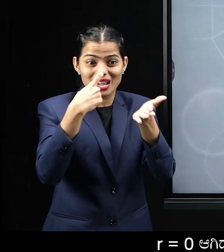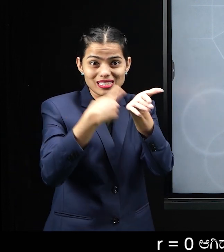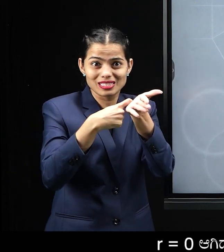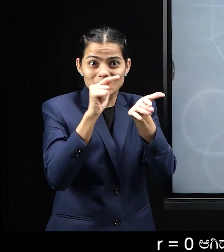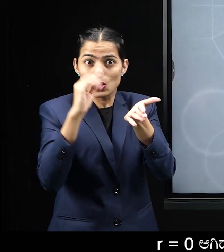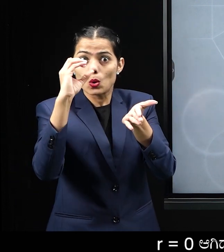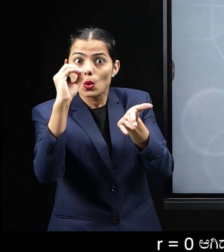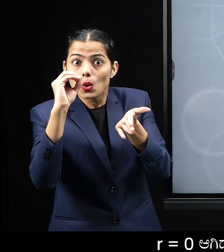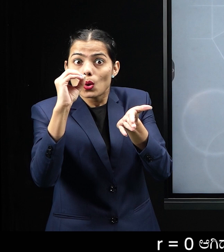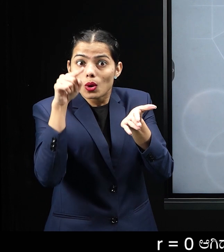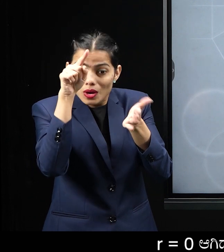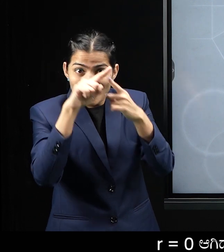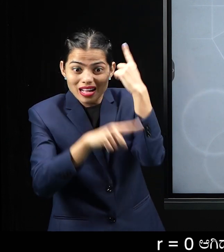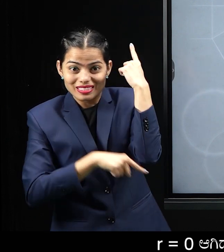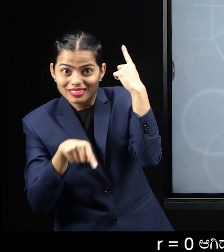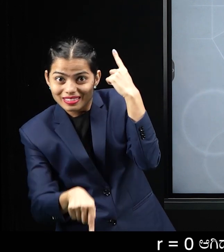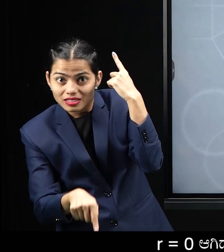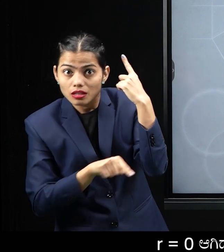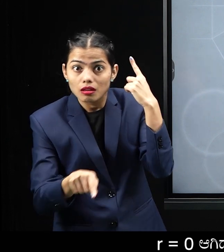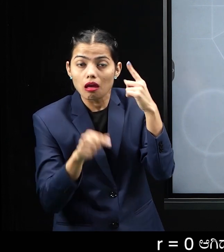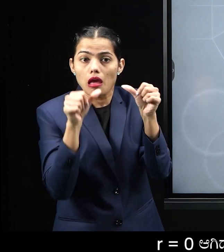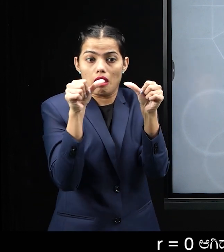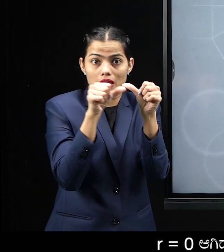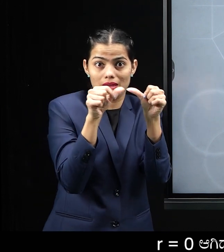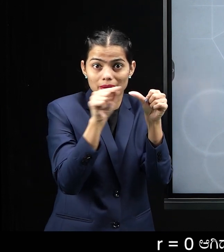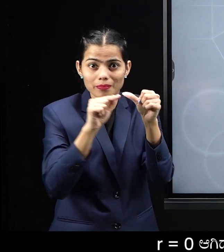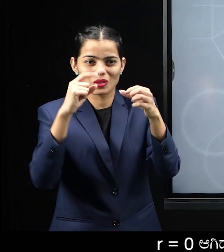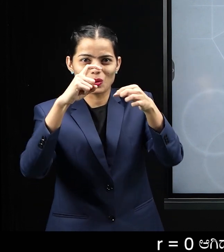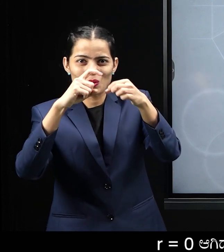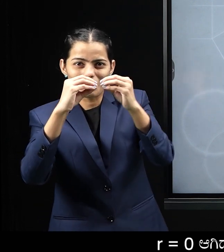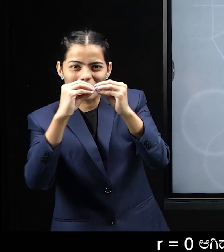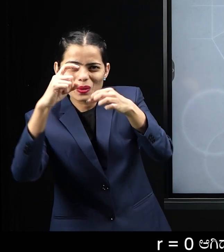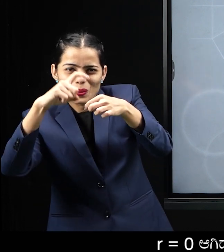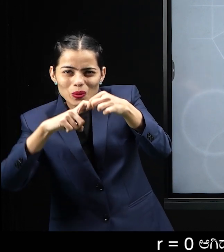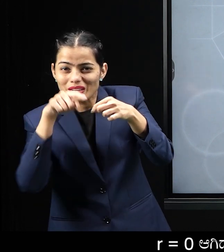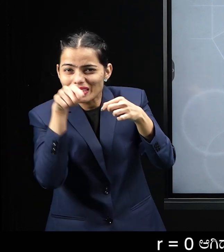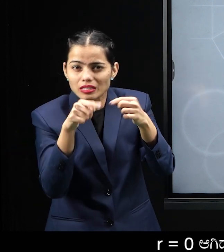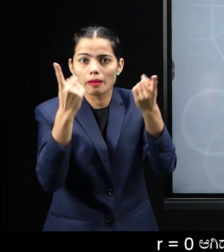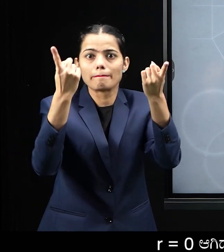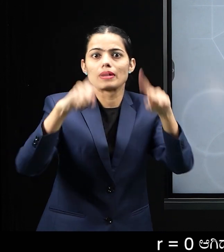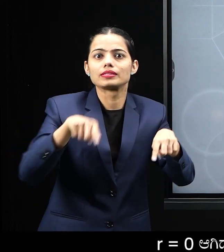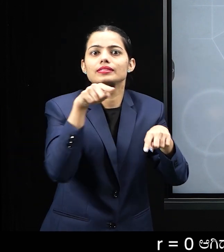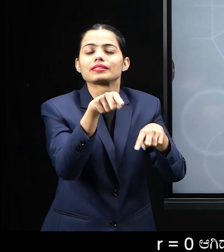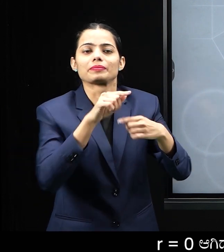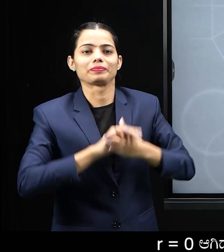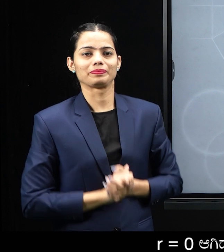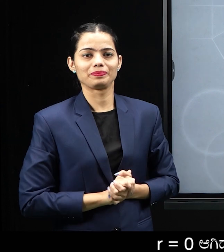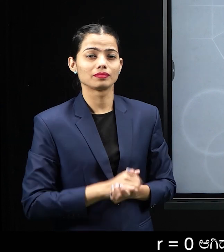R = 0 ಆಗಿದ್ದರೆ A = BQ. ಆದ್ದರಿಂದ B ಅನ್ನು A